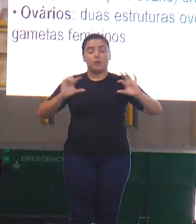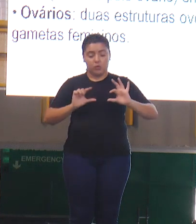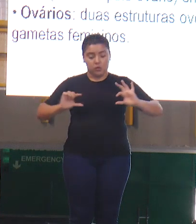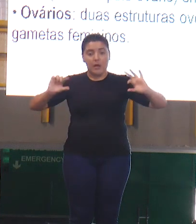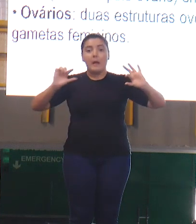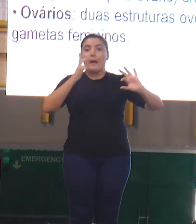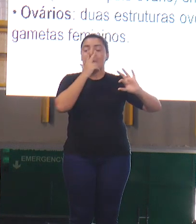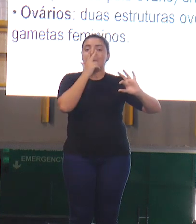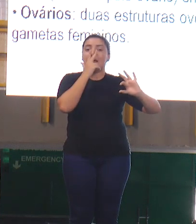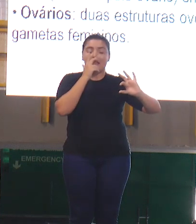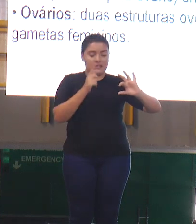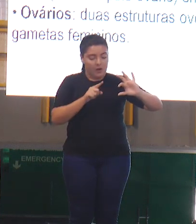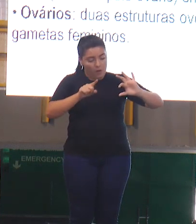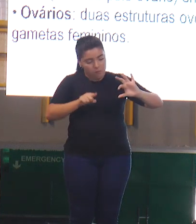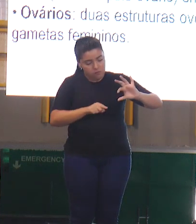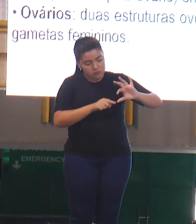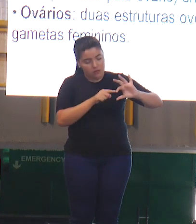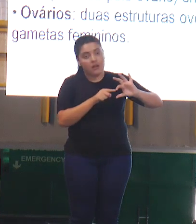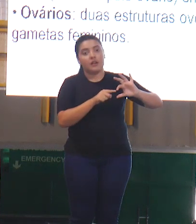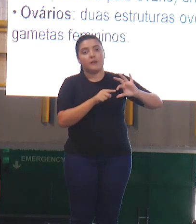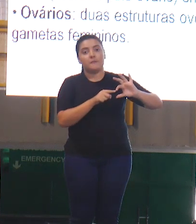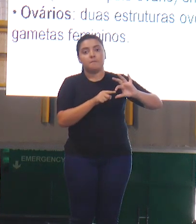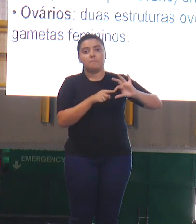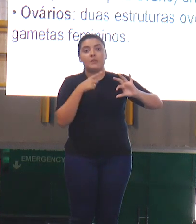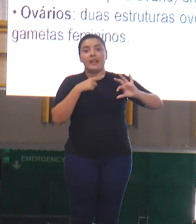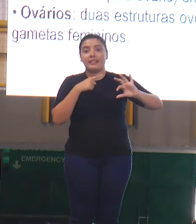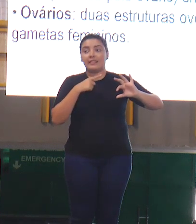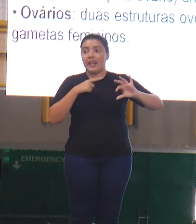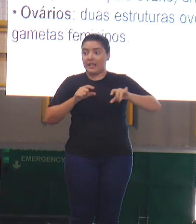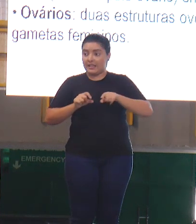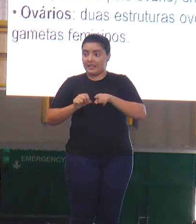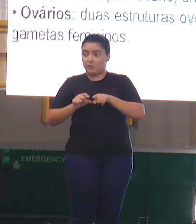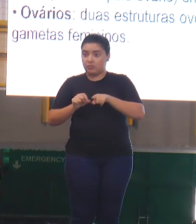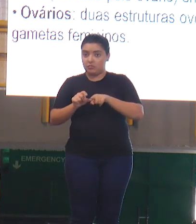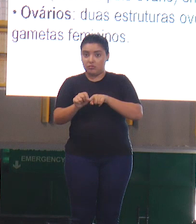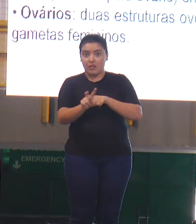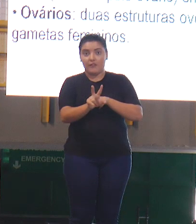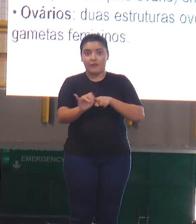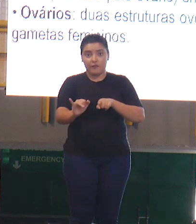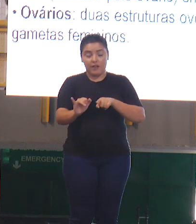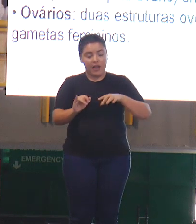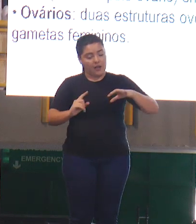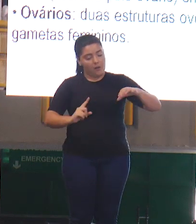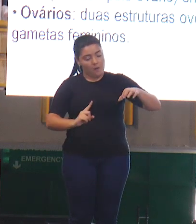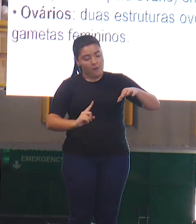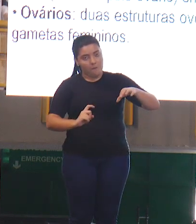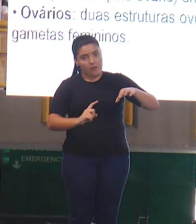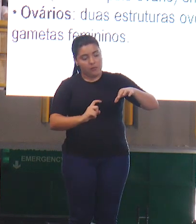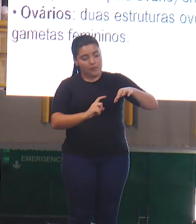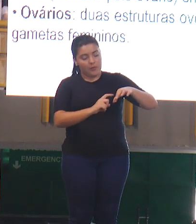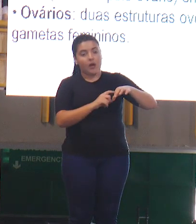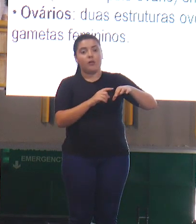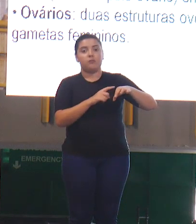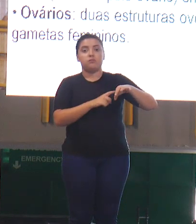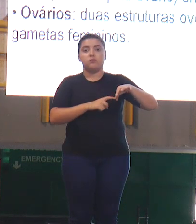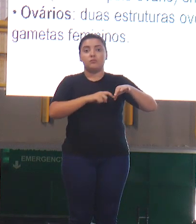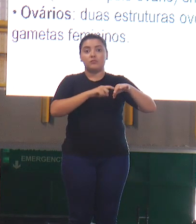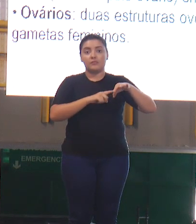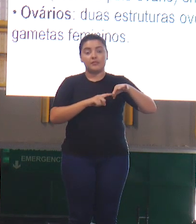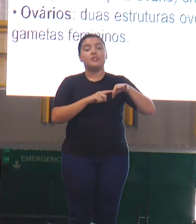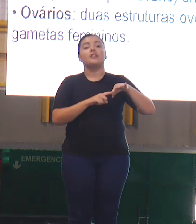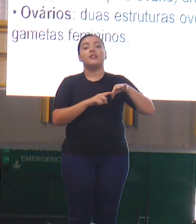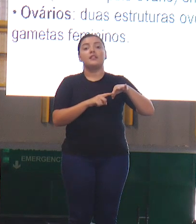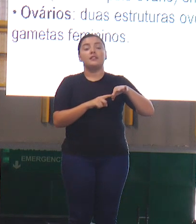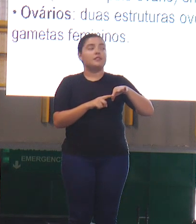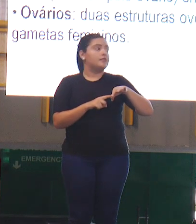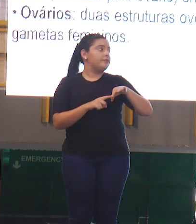são estruturas onde vão passar os gametas, e é na tuba uterina que vai ser o local de quem? O